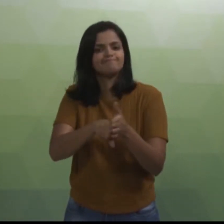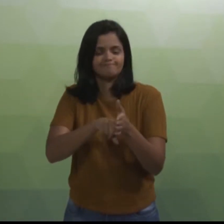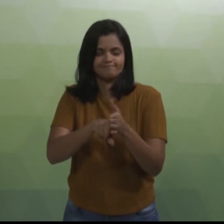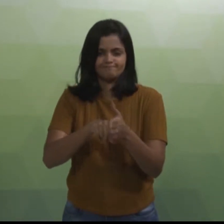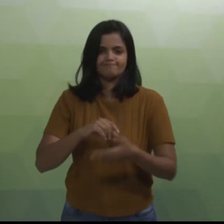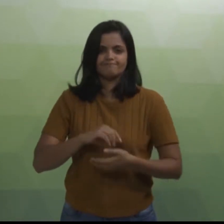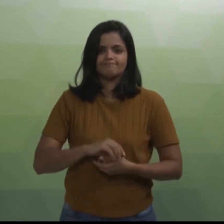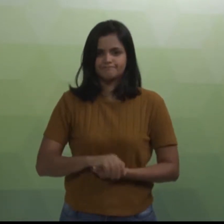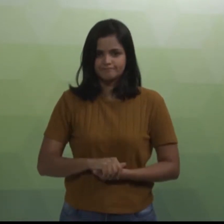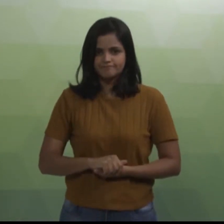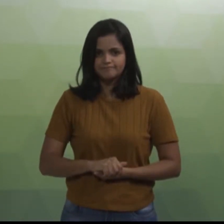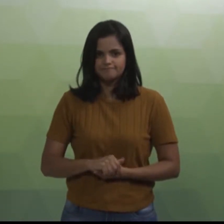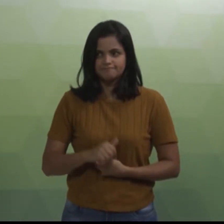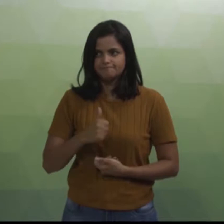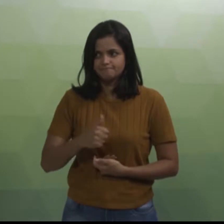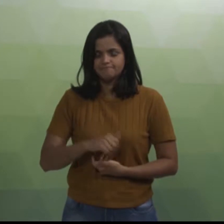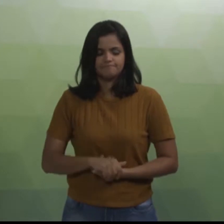Sempre há pesquisas.